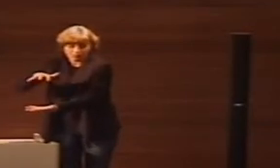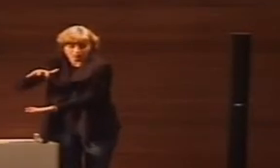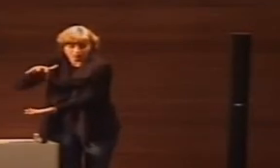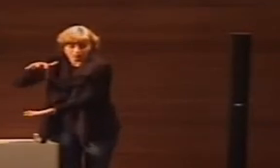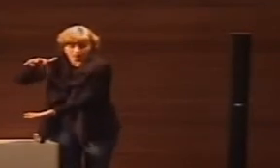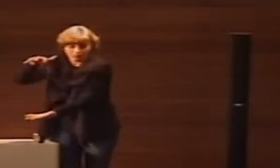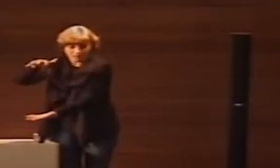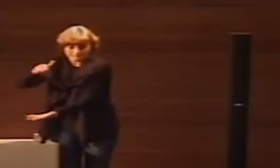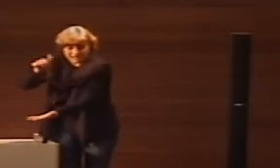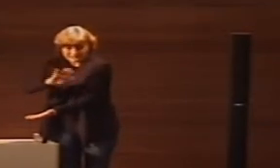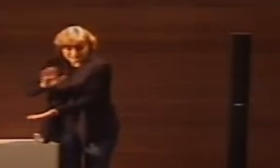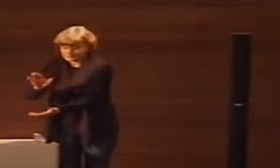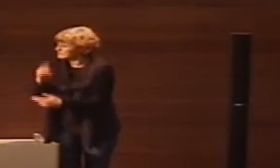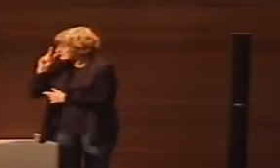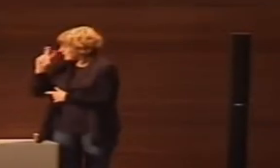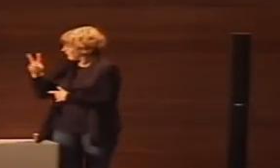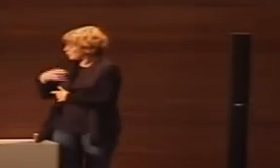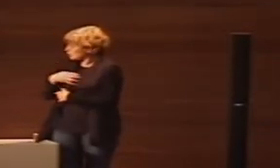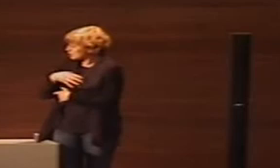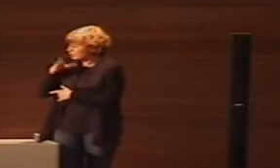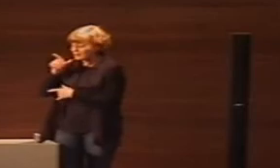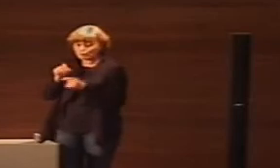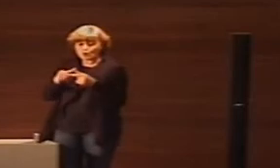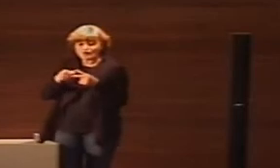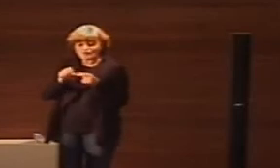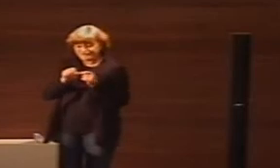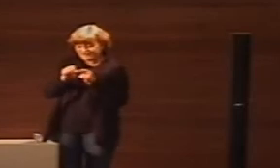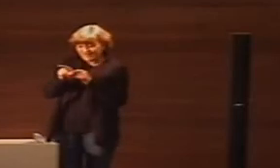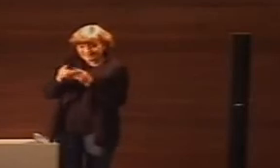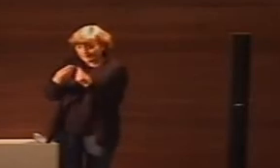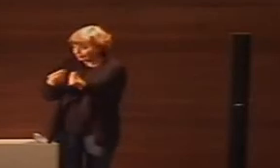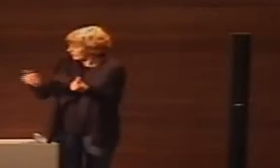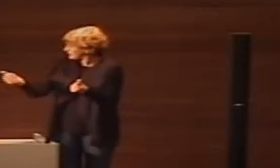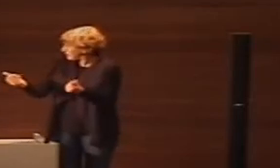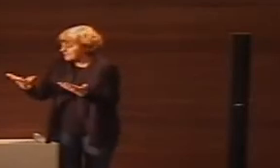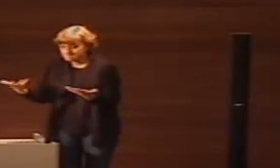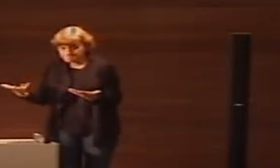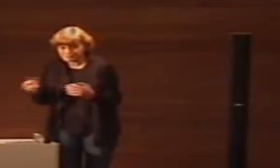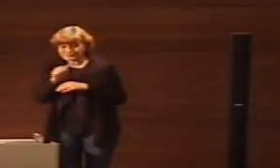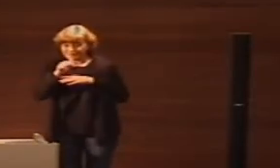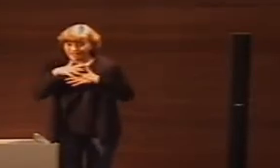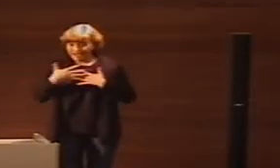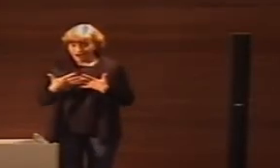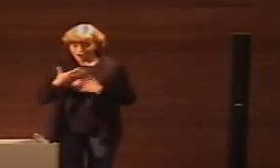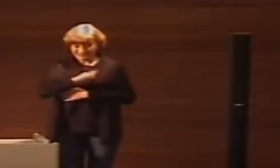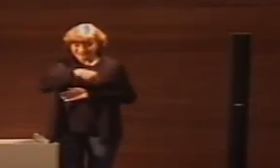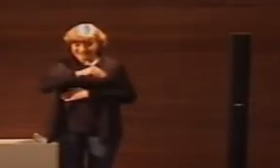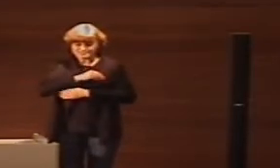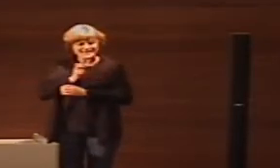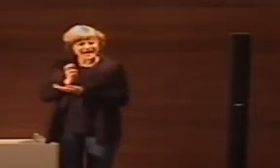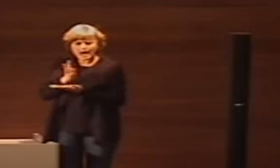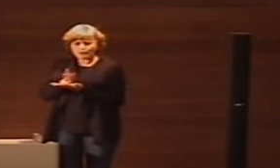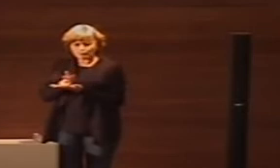el hecho de que, bueno, esto no se ve porque, ya digo, han desaparecido las flechas, pero hoy día la apuesta muy fuerte que se ha hecho en España por la